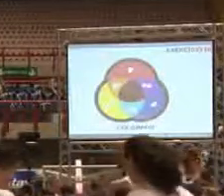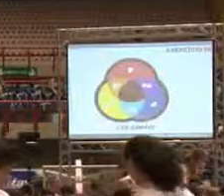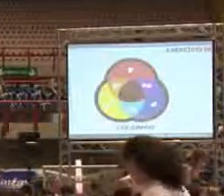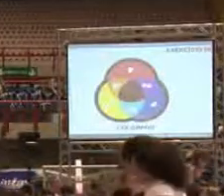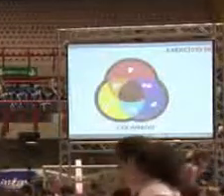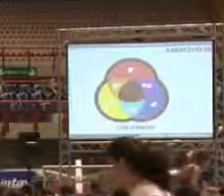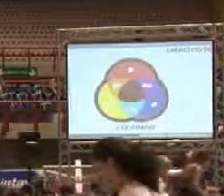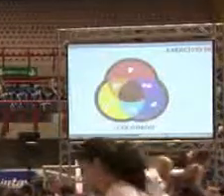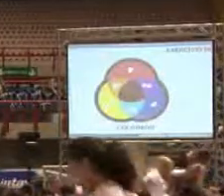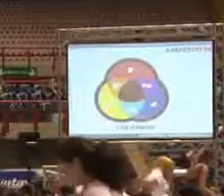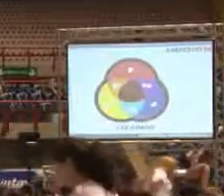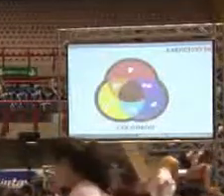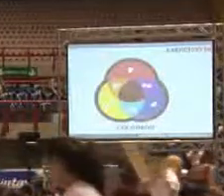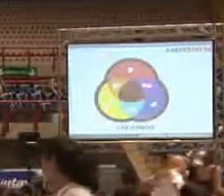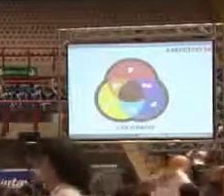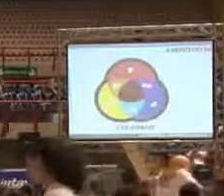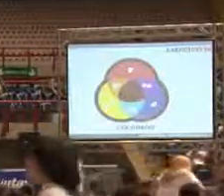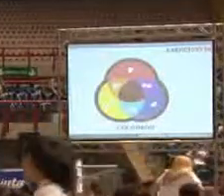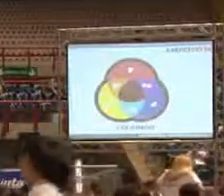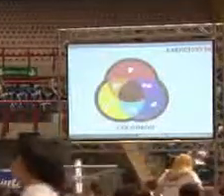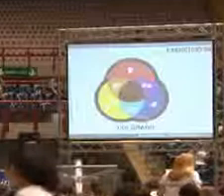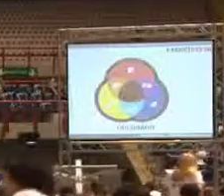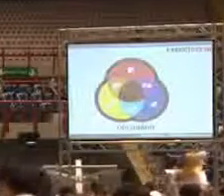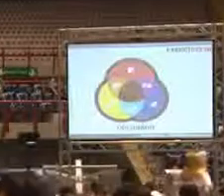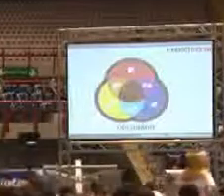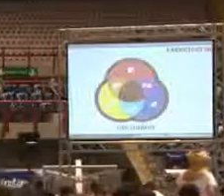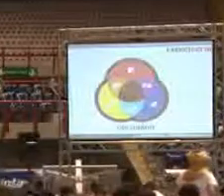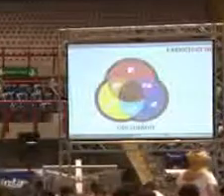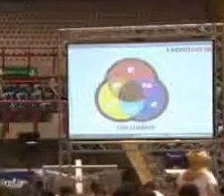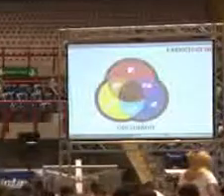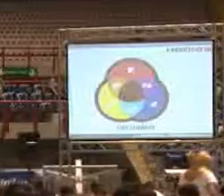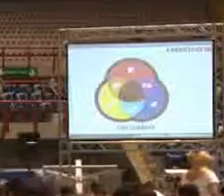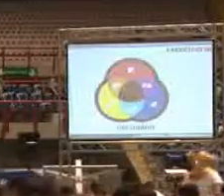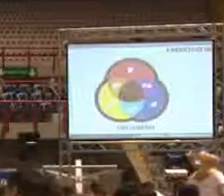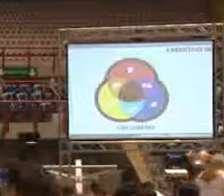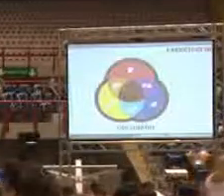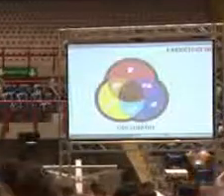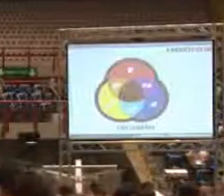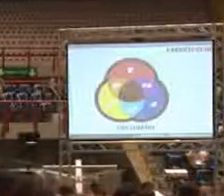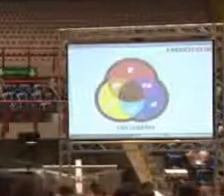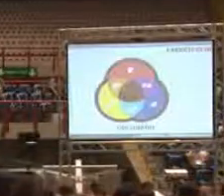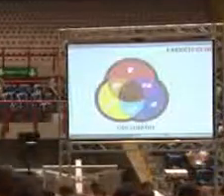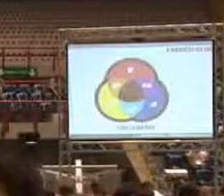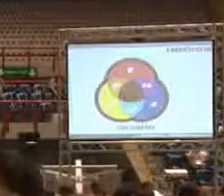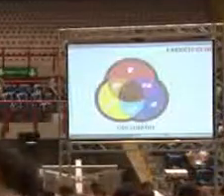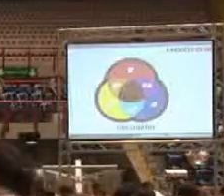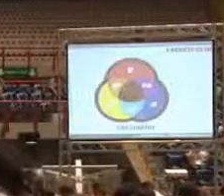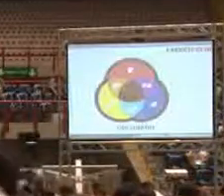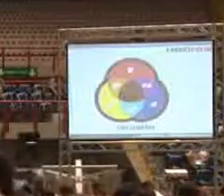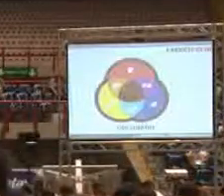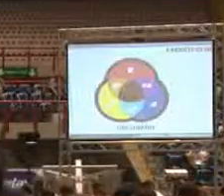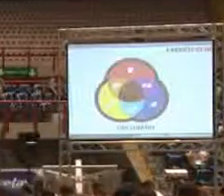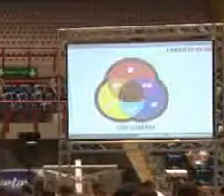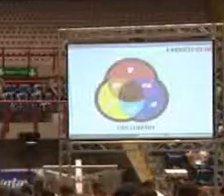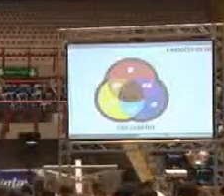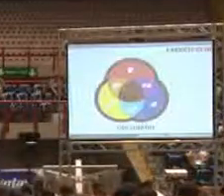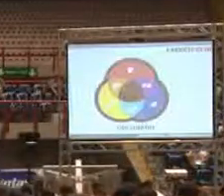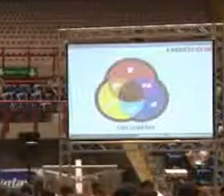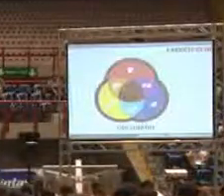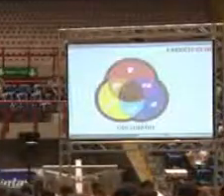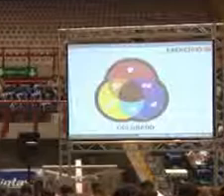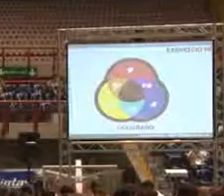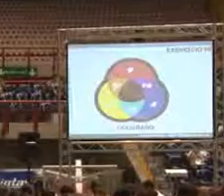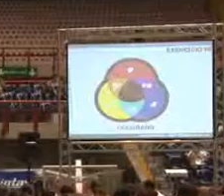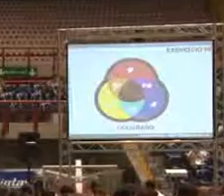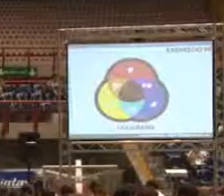justa posição de 2 desses símbolos permite identificar cores secundárias, como o verde, que é o amarelo combinado com